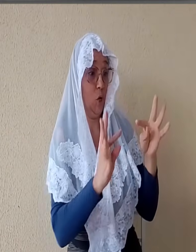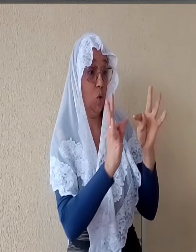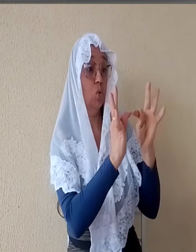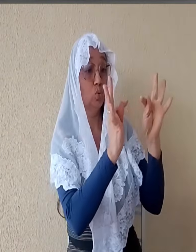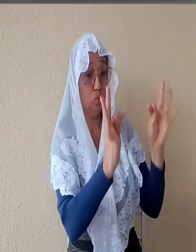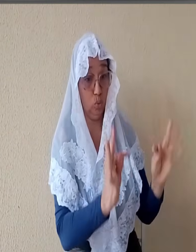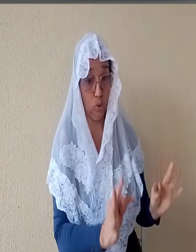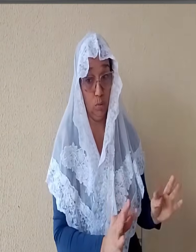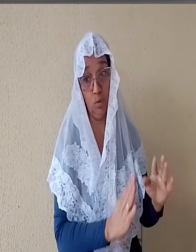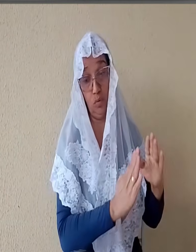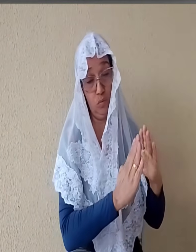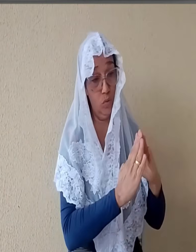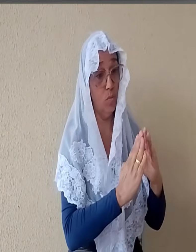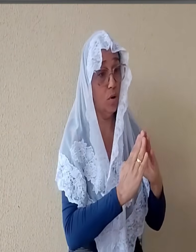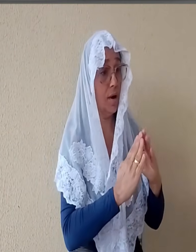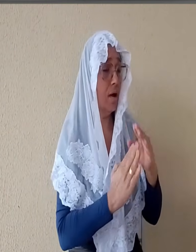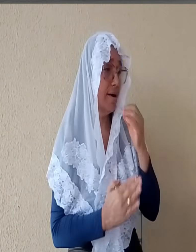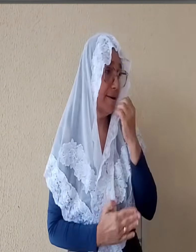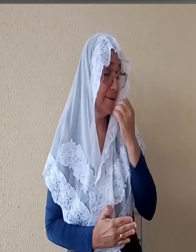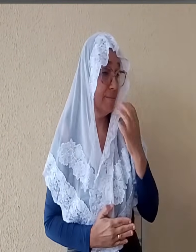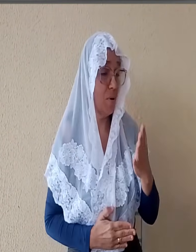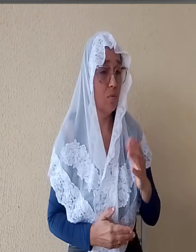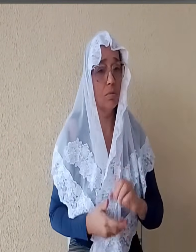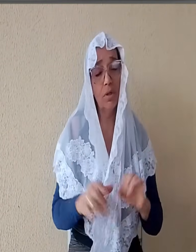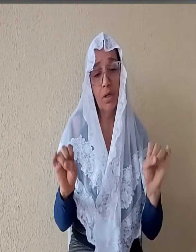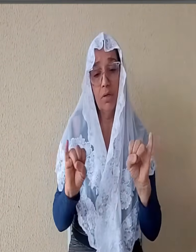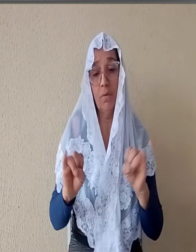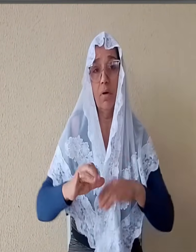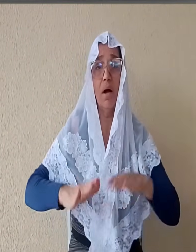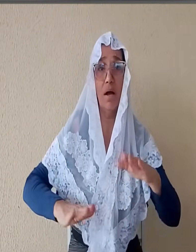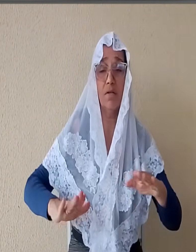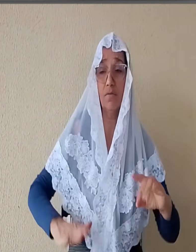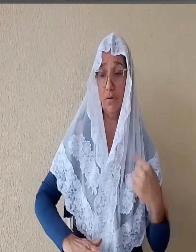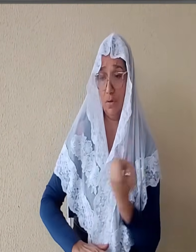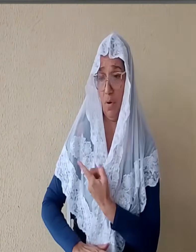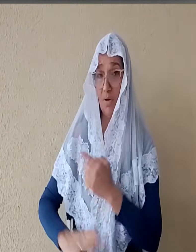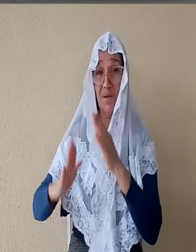tenho um esposo que não me... Lembra da guerra de Josué no